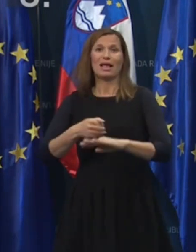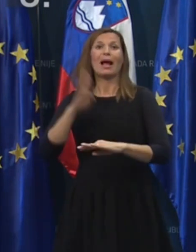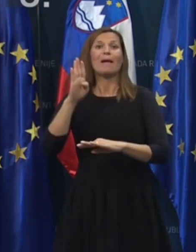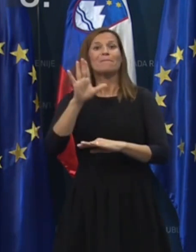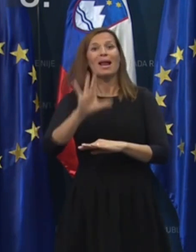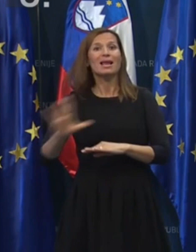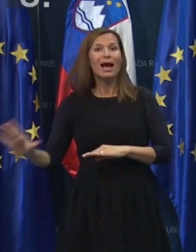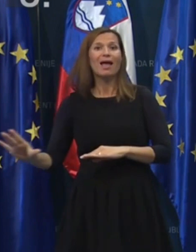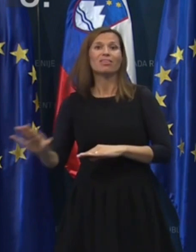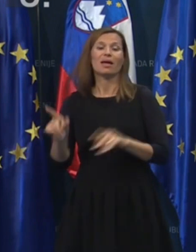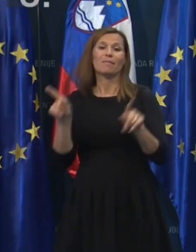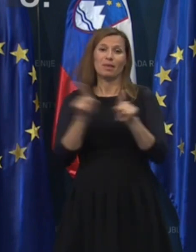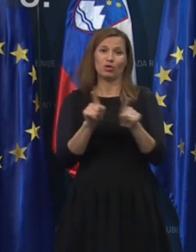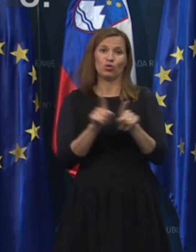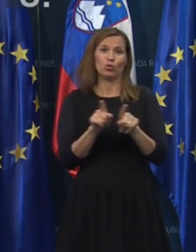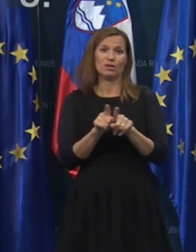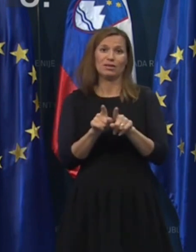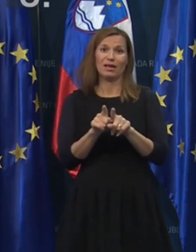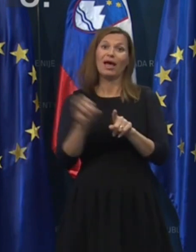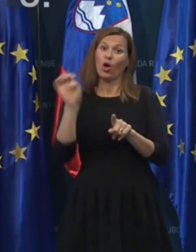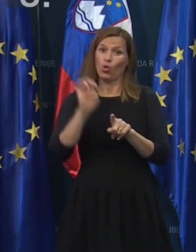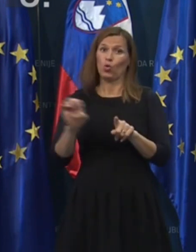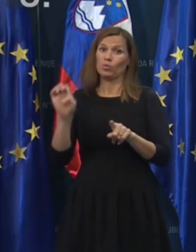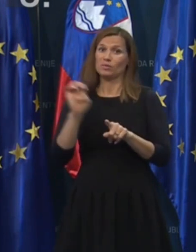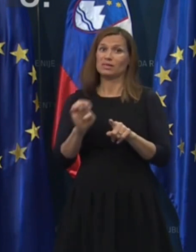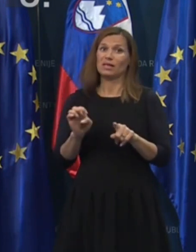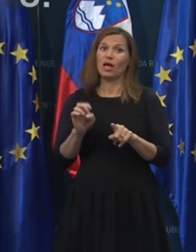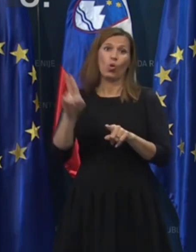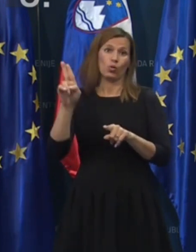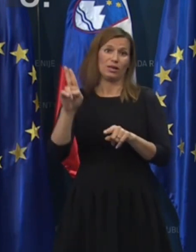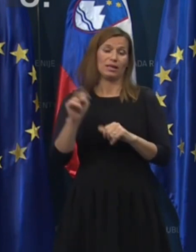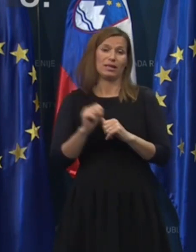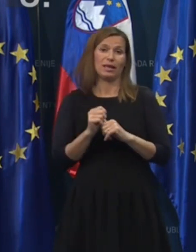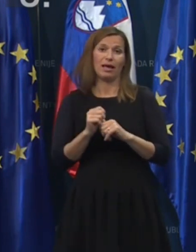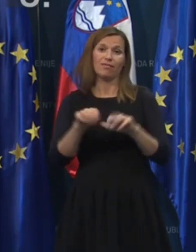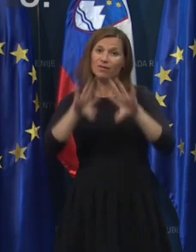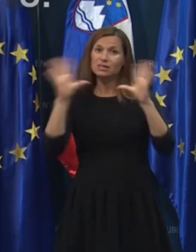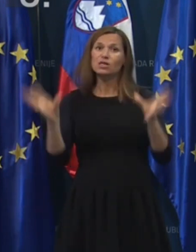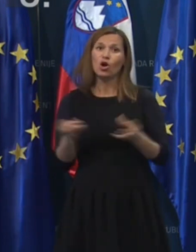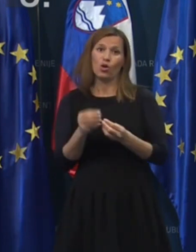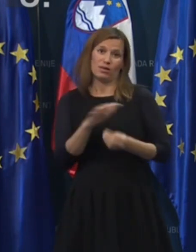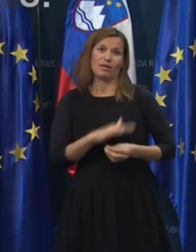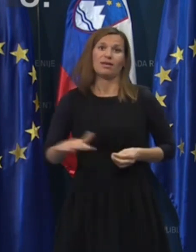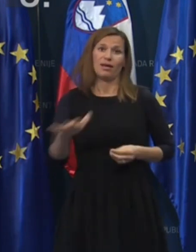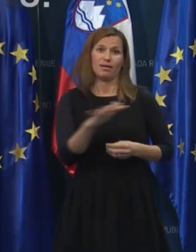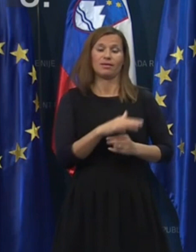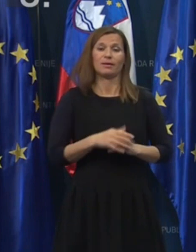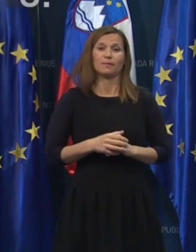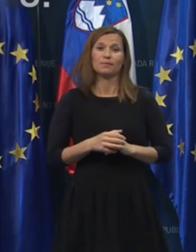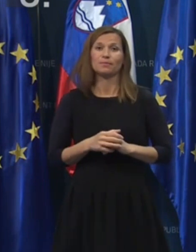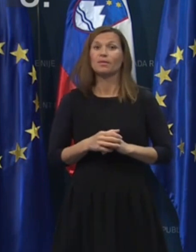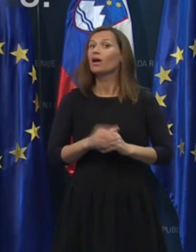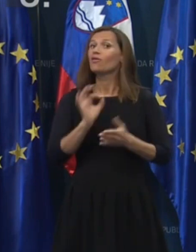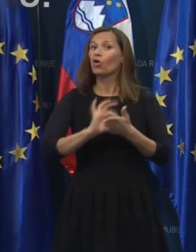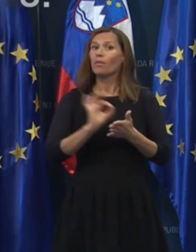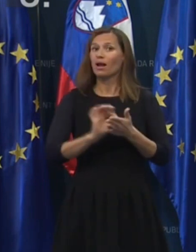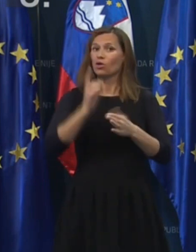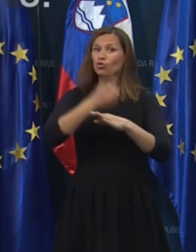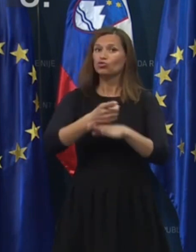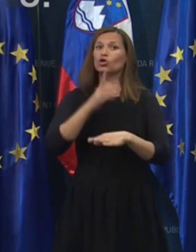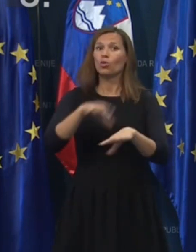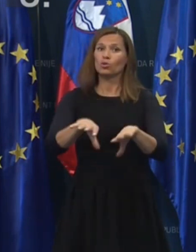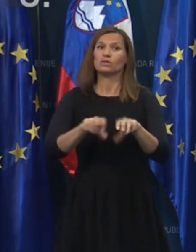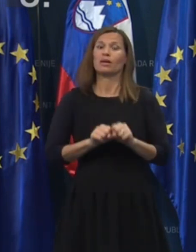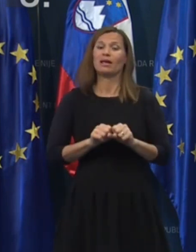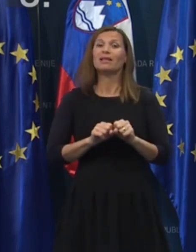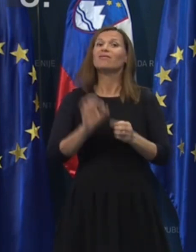in ne nazadnje tudi Evropske unije celotni regiji. Formalna odločitev bo sprejeta